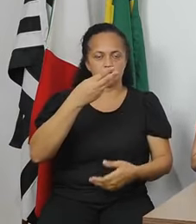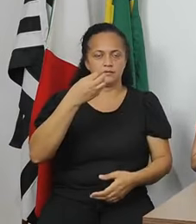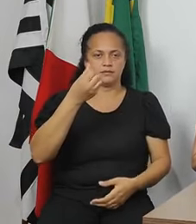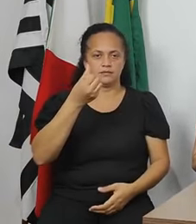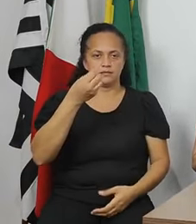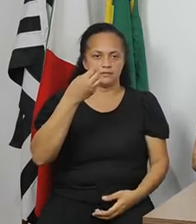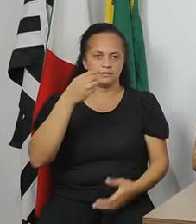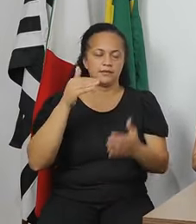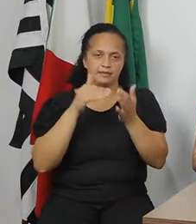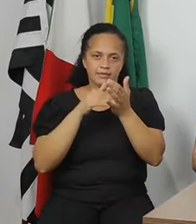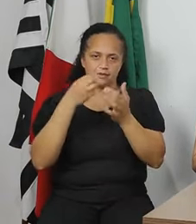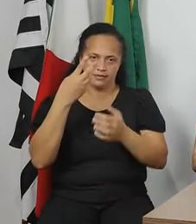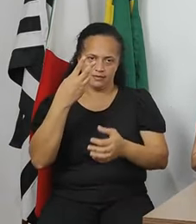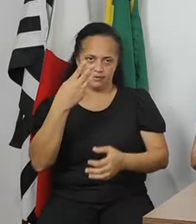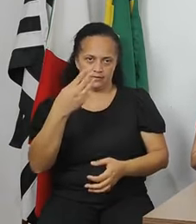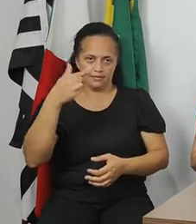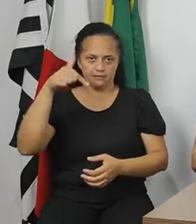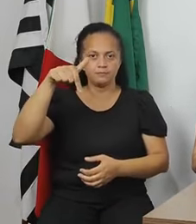Lucas 2,